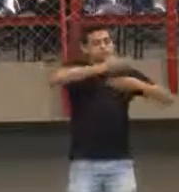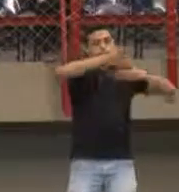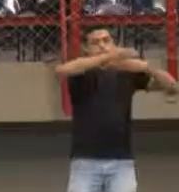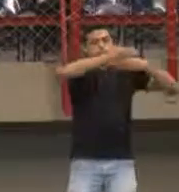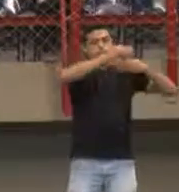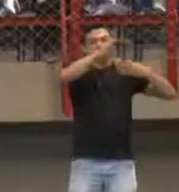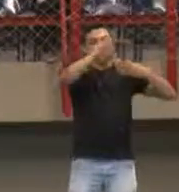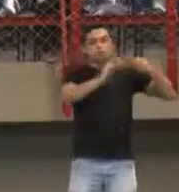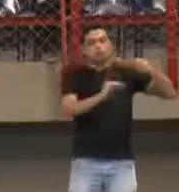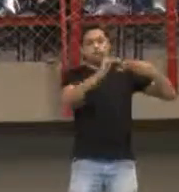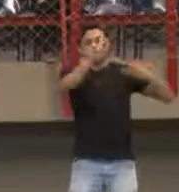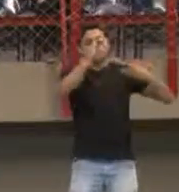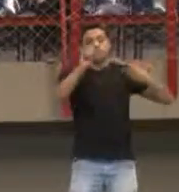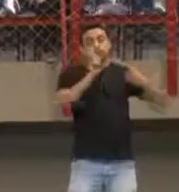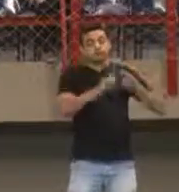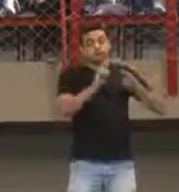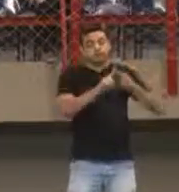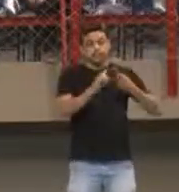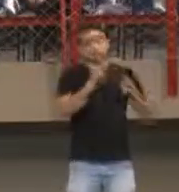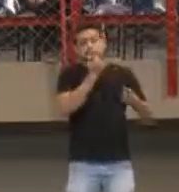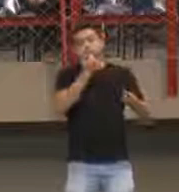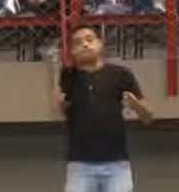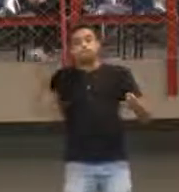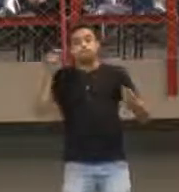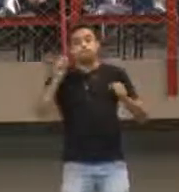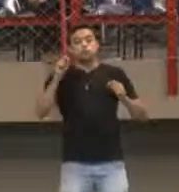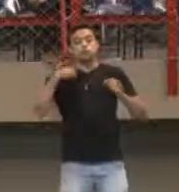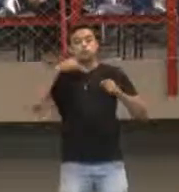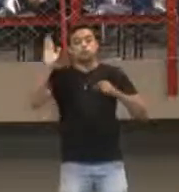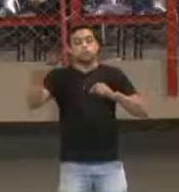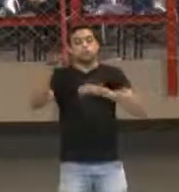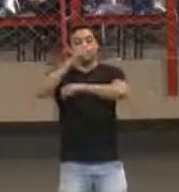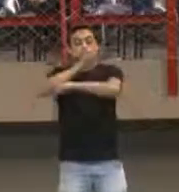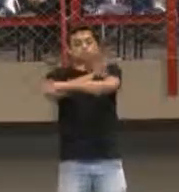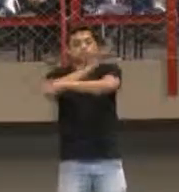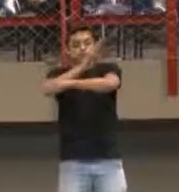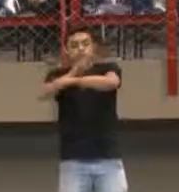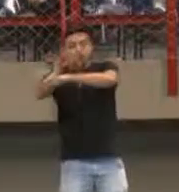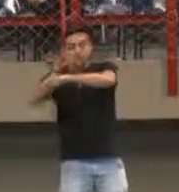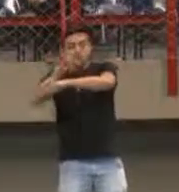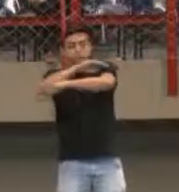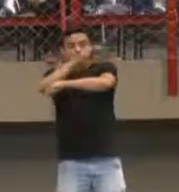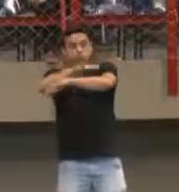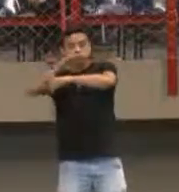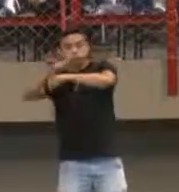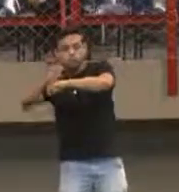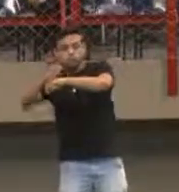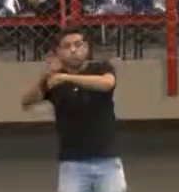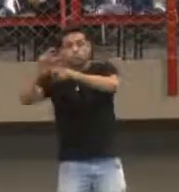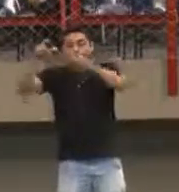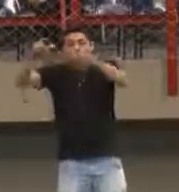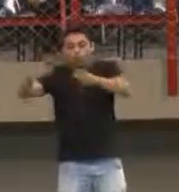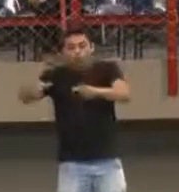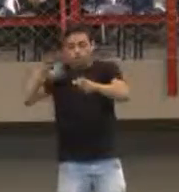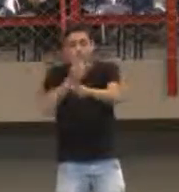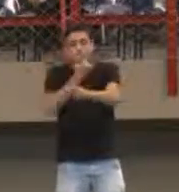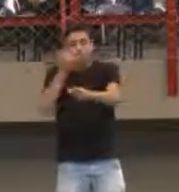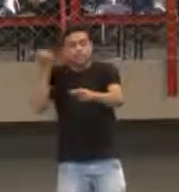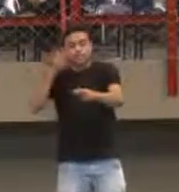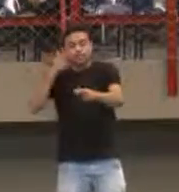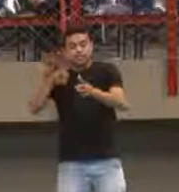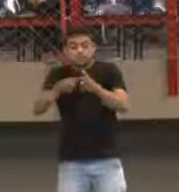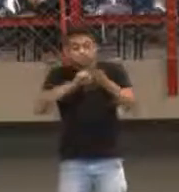construída, além de fatores que estão relacionados com o relevo do local. Então, isso tudo tem que ser